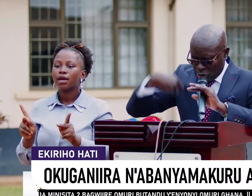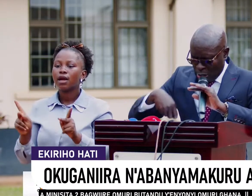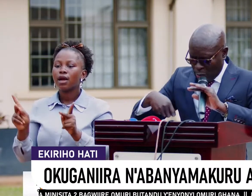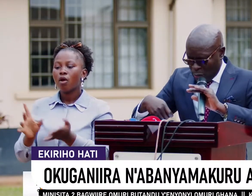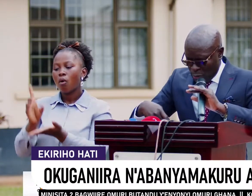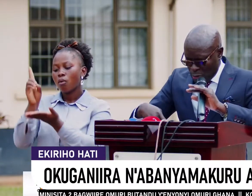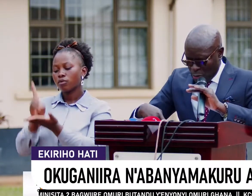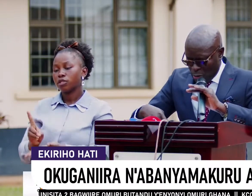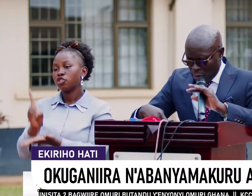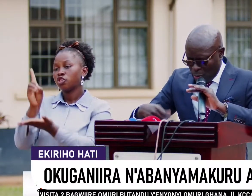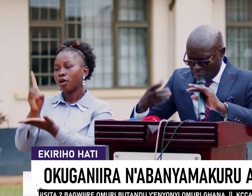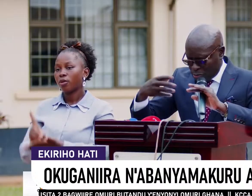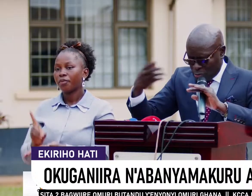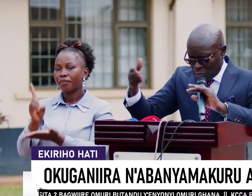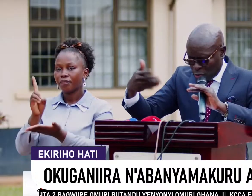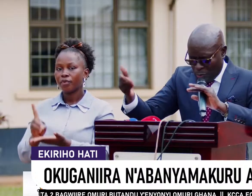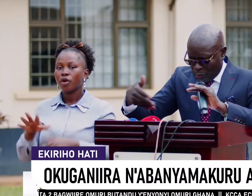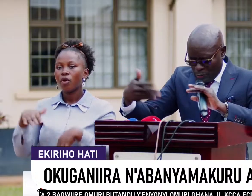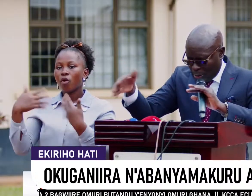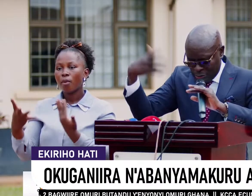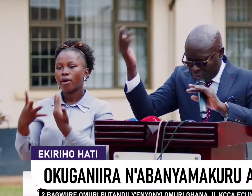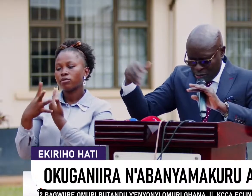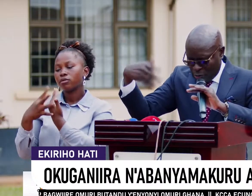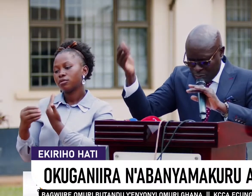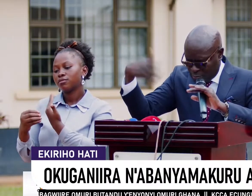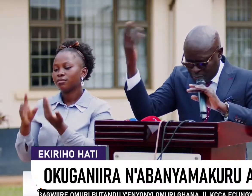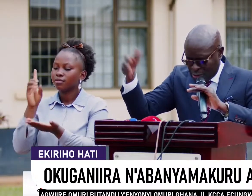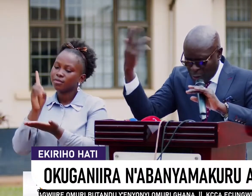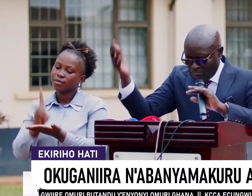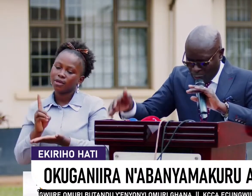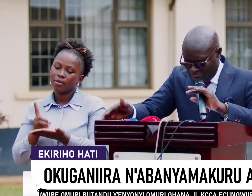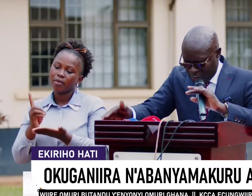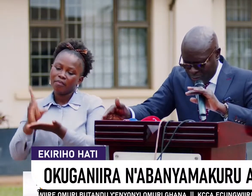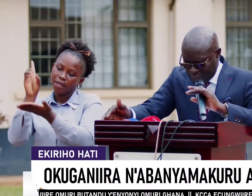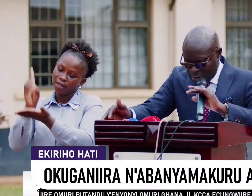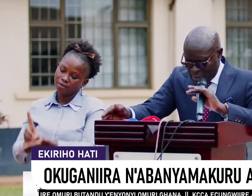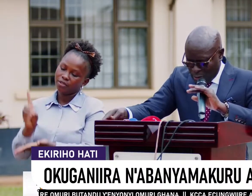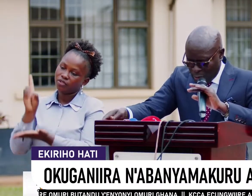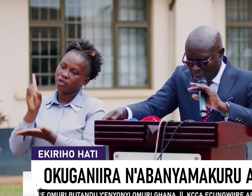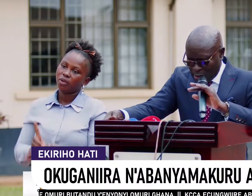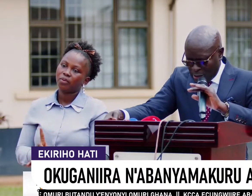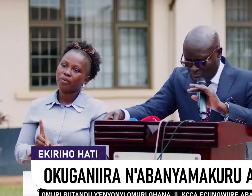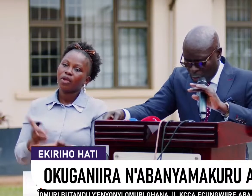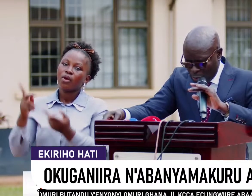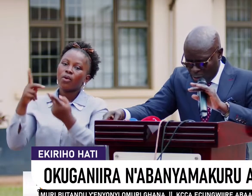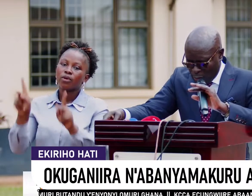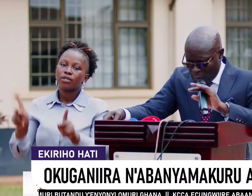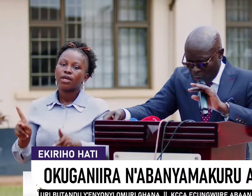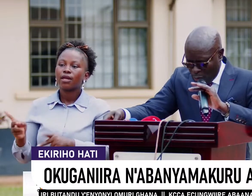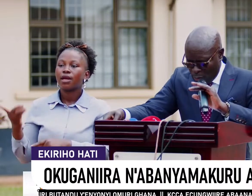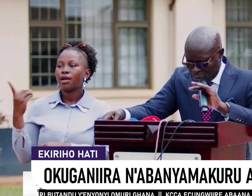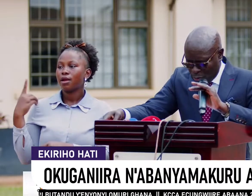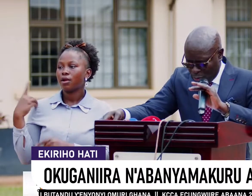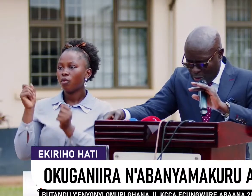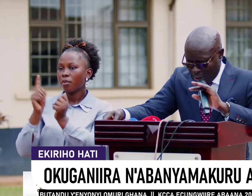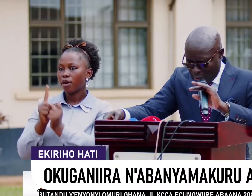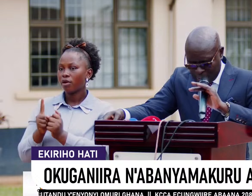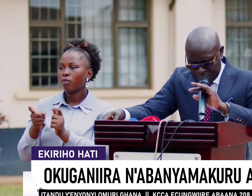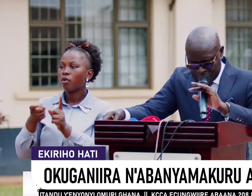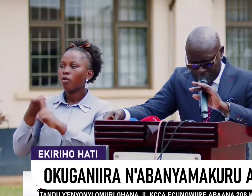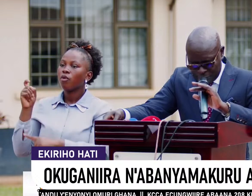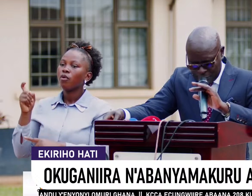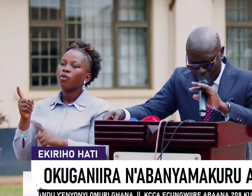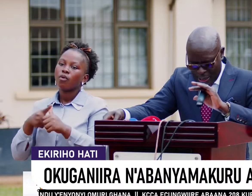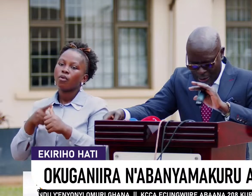ozijjayo oba ozikopolola downloading ng'otandika ennaku 11 omwezi